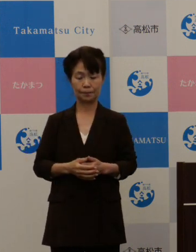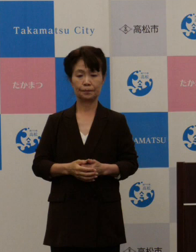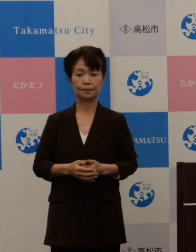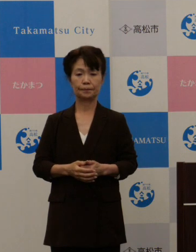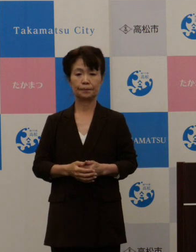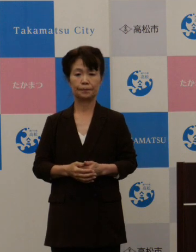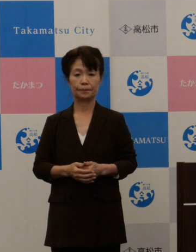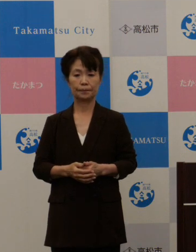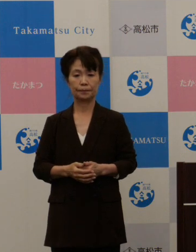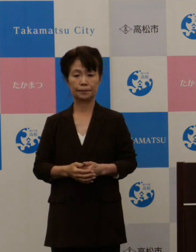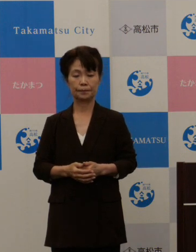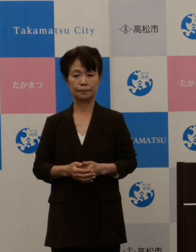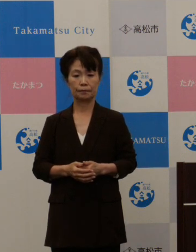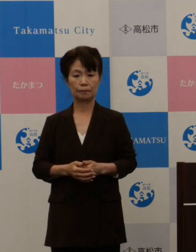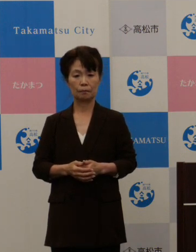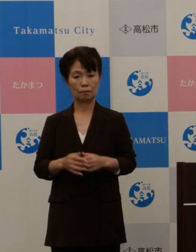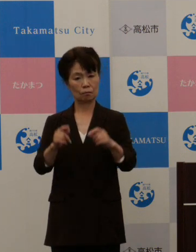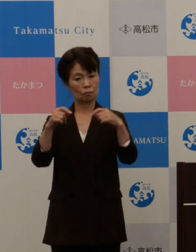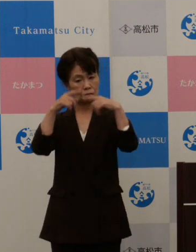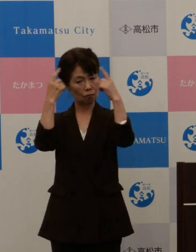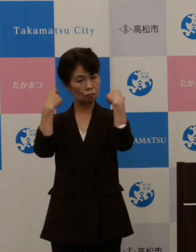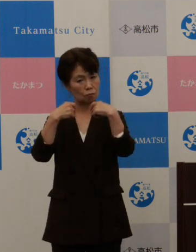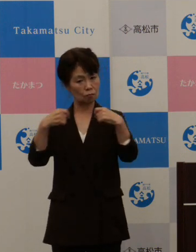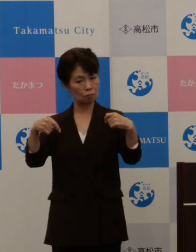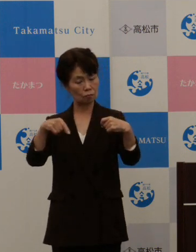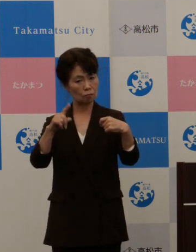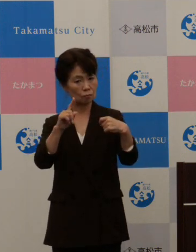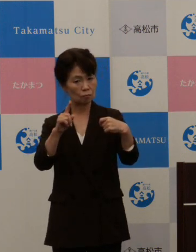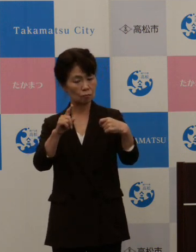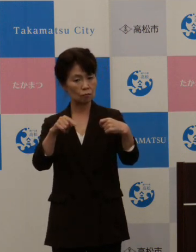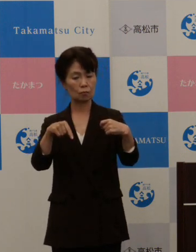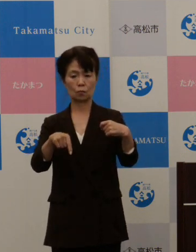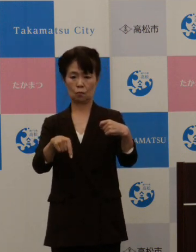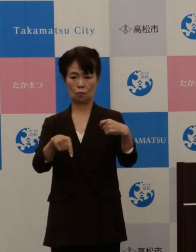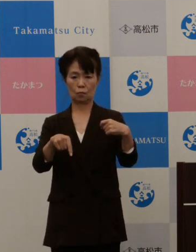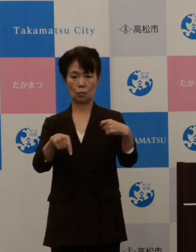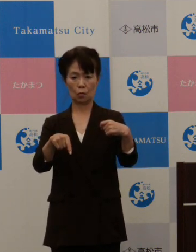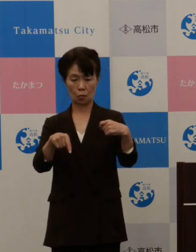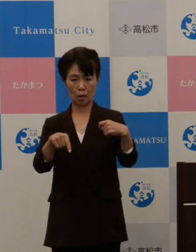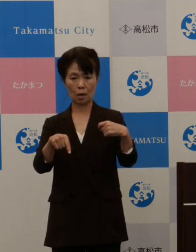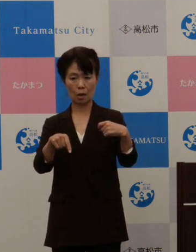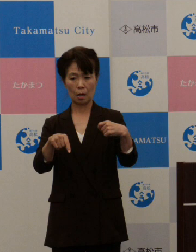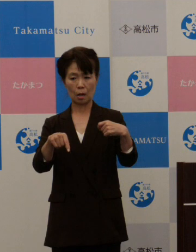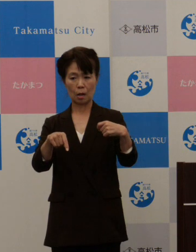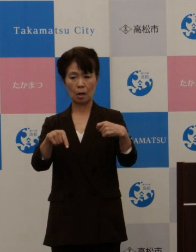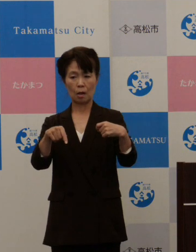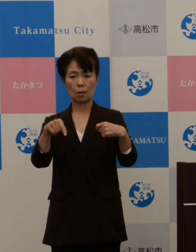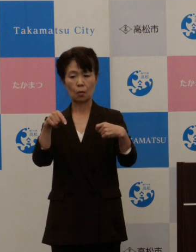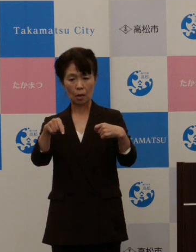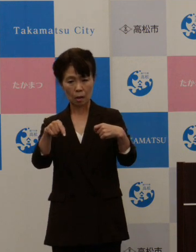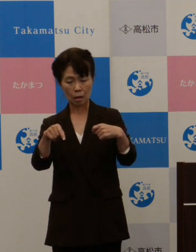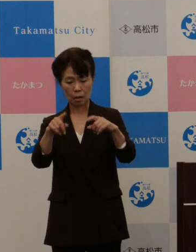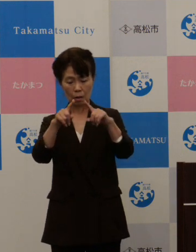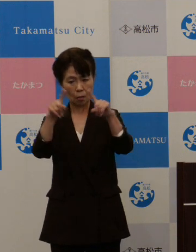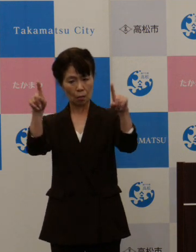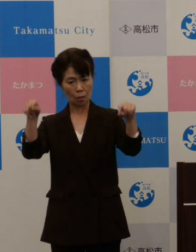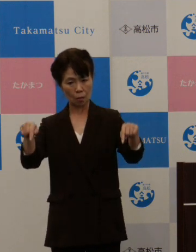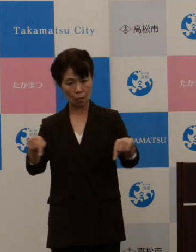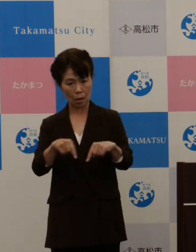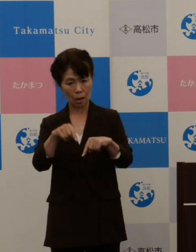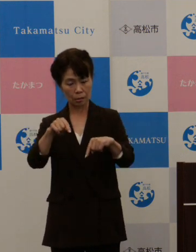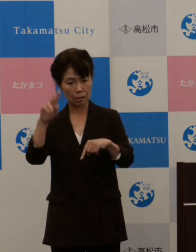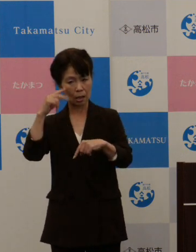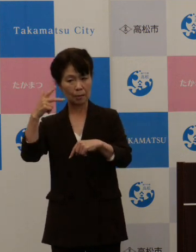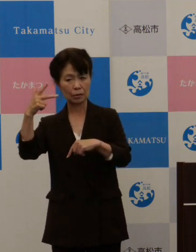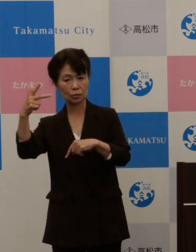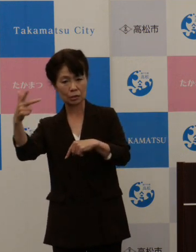。これはそのいわゆる安心バナーという汎用的なものがあって、高松市が